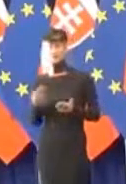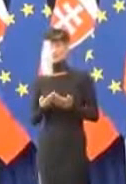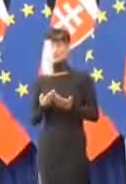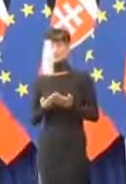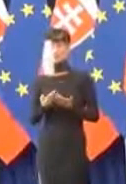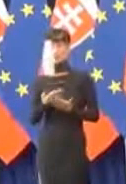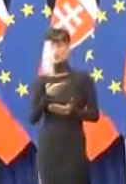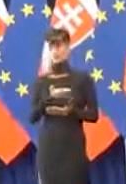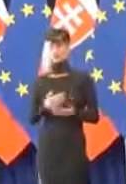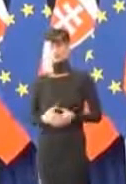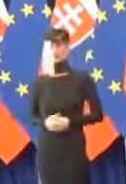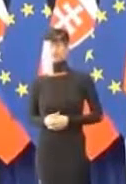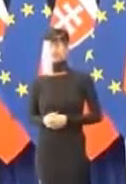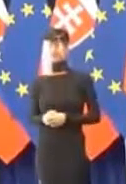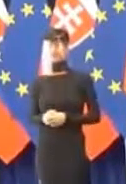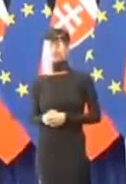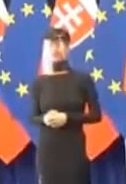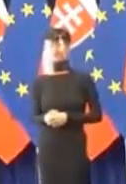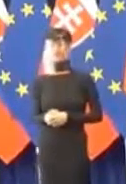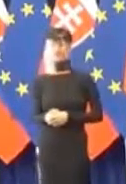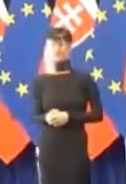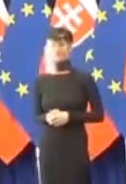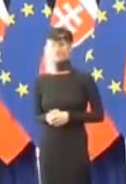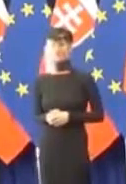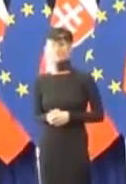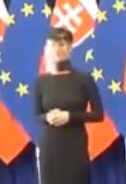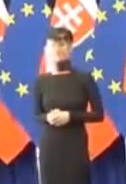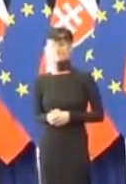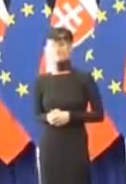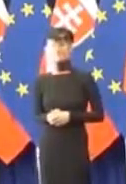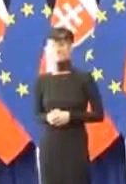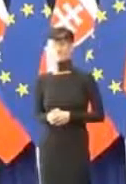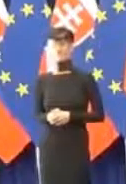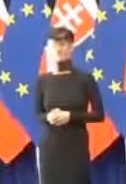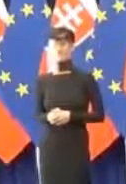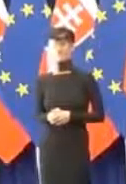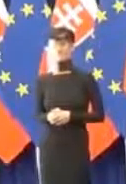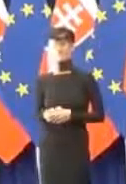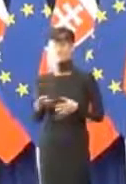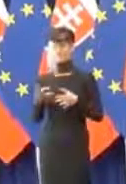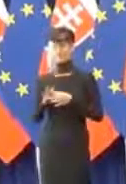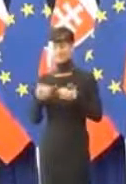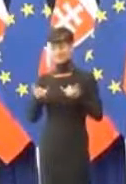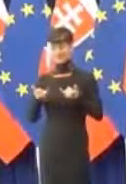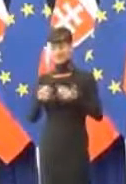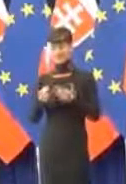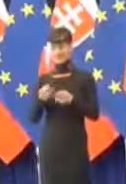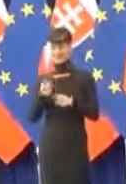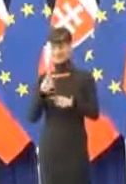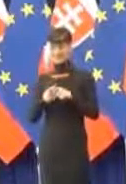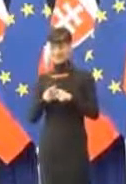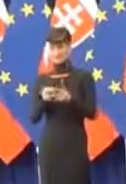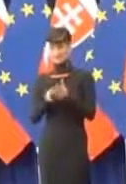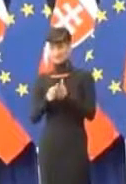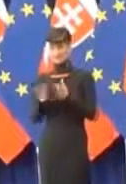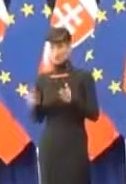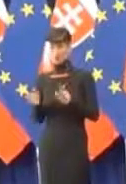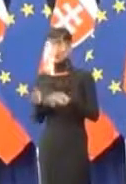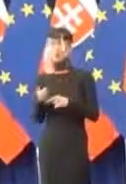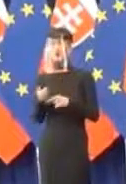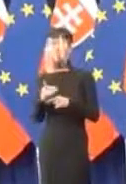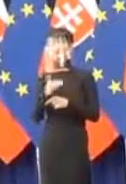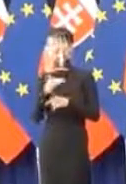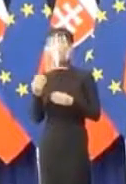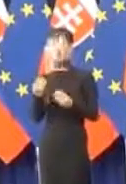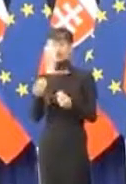mi ako ministrovi financie nepovedať, že práve tá kríza je tu na to, aby nás veľa vecí naučila. Ale